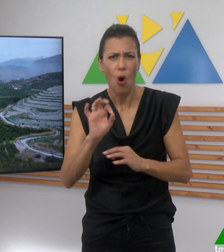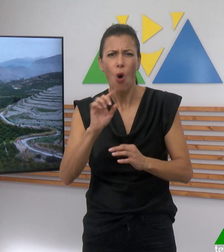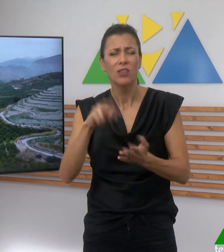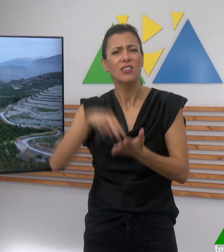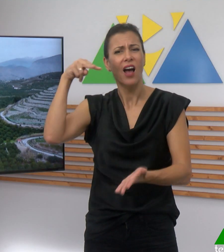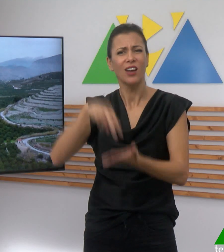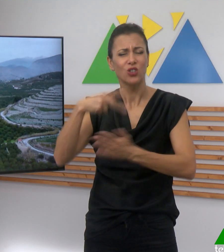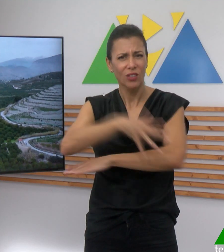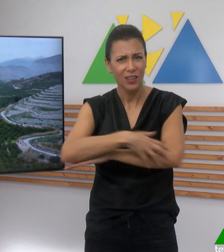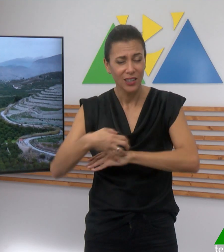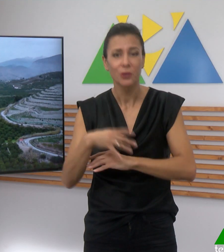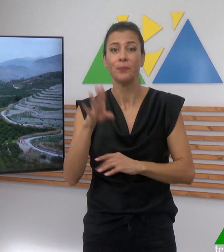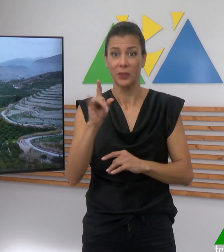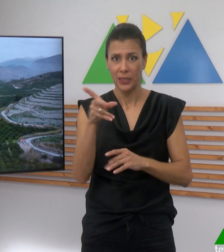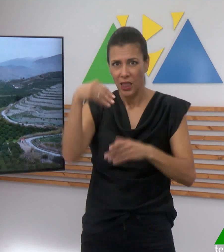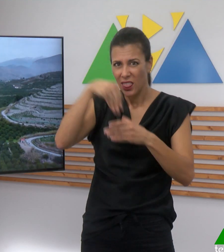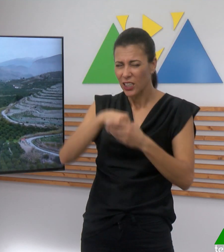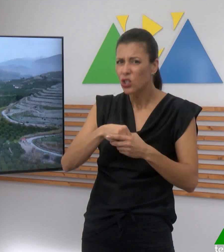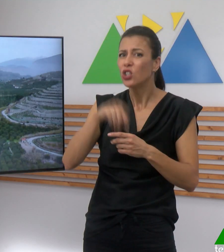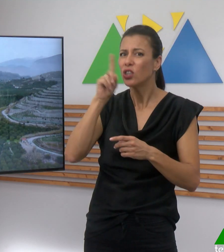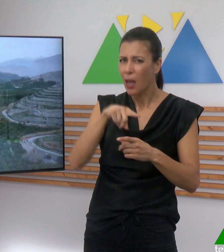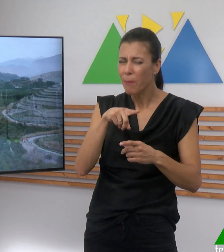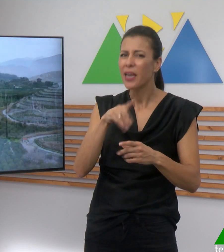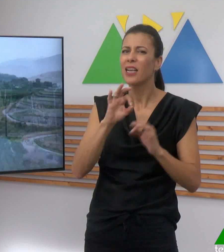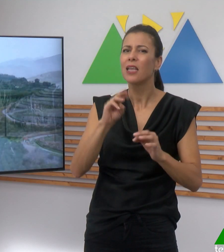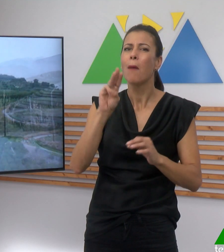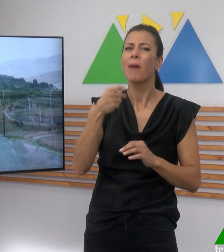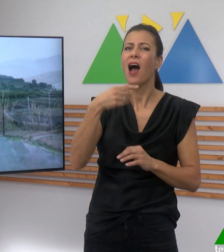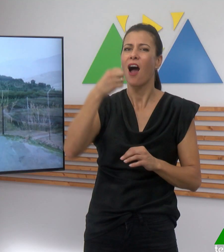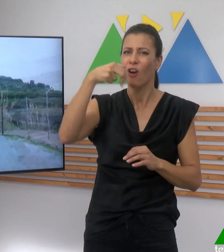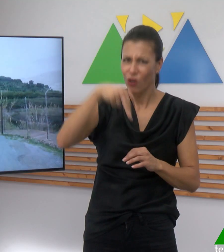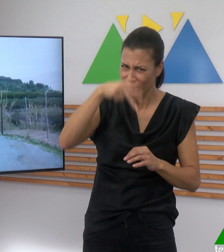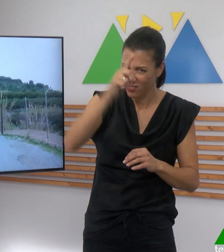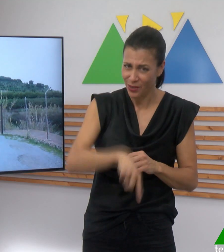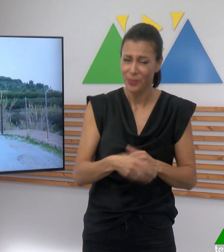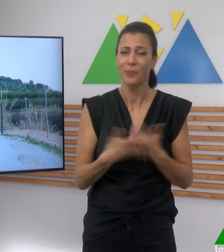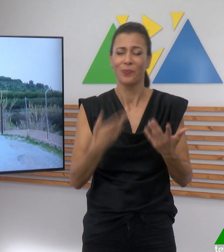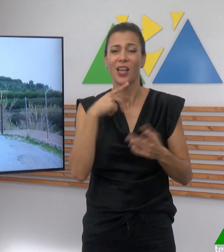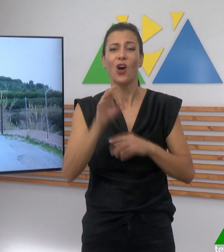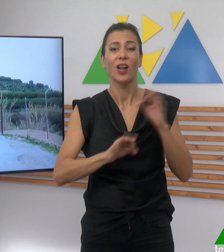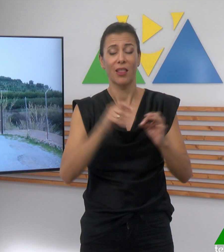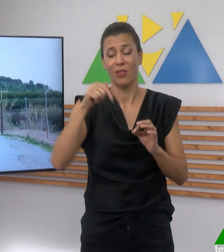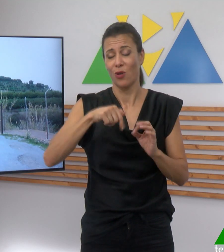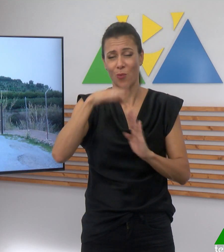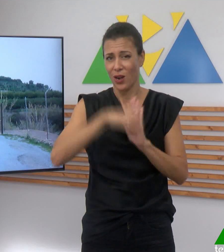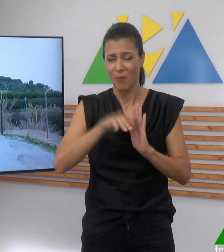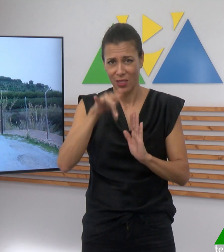también forma parte del cabón también forma parte del cabón Bueno pues aquí vamos a comenzar nuestro programa en el día de hoy conociendo toda esta